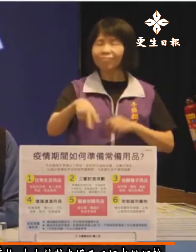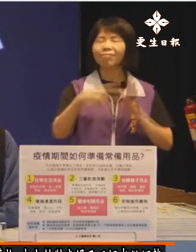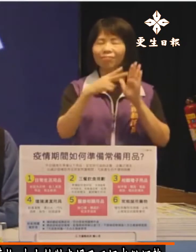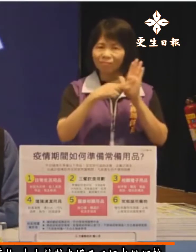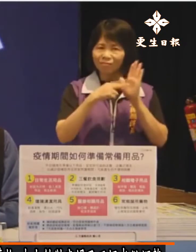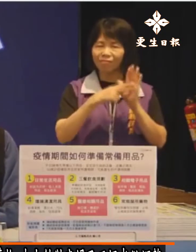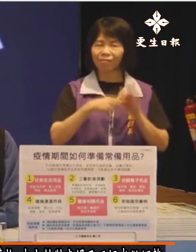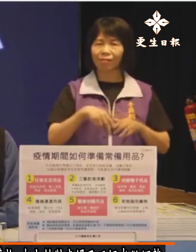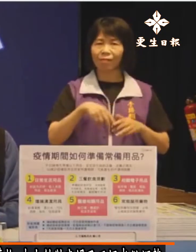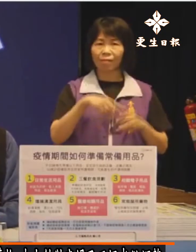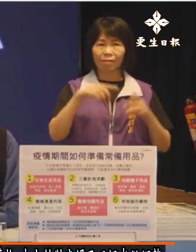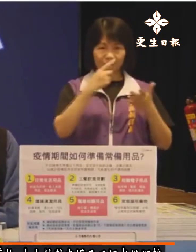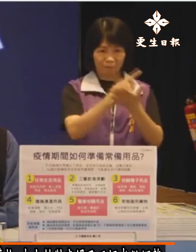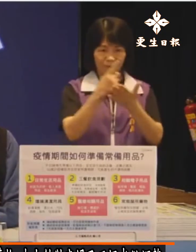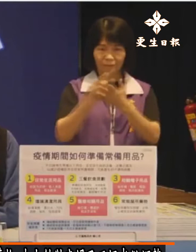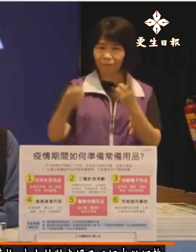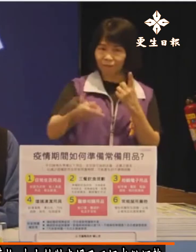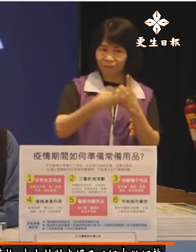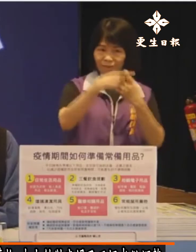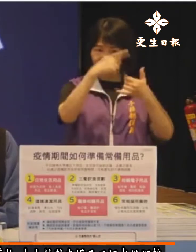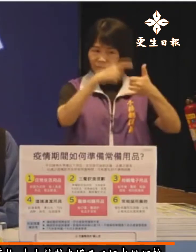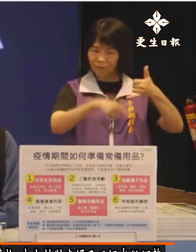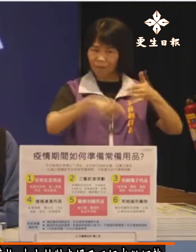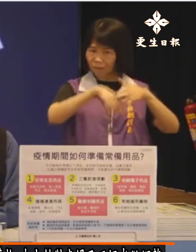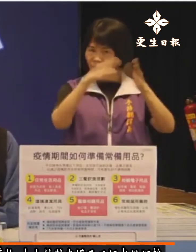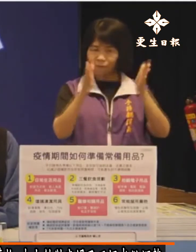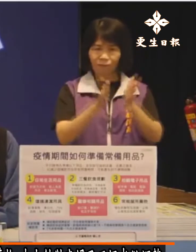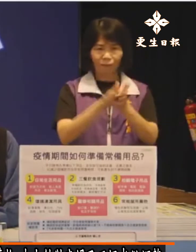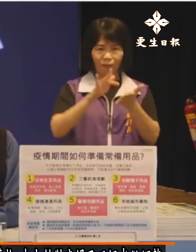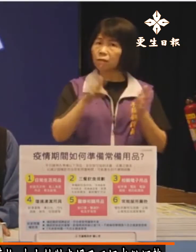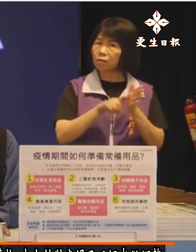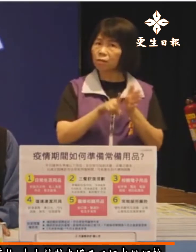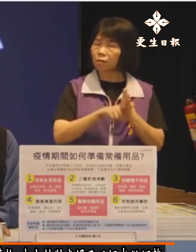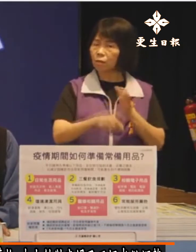个案都需要使用口服抗